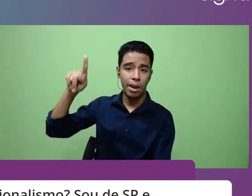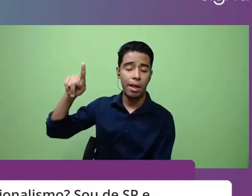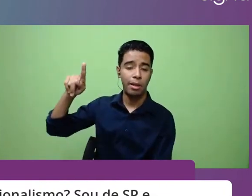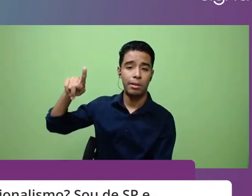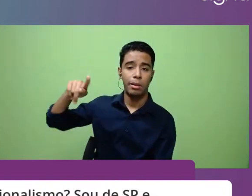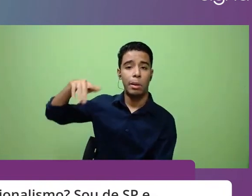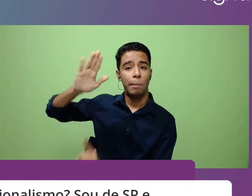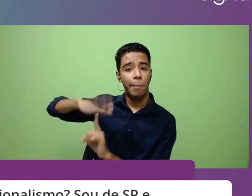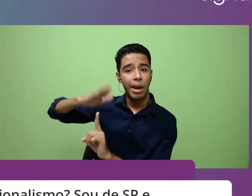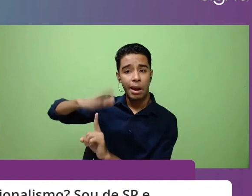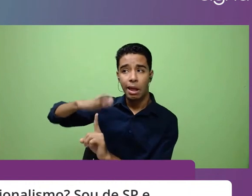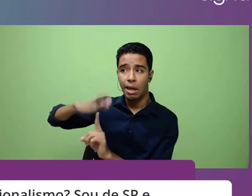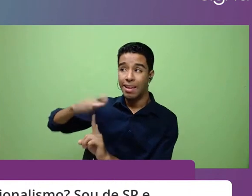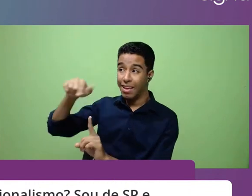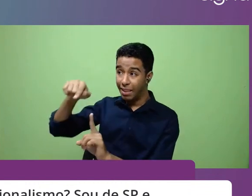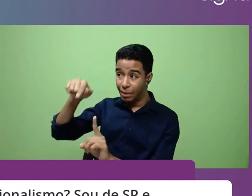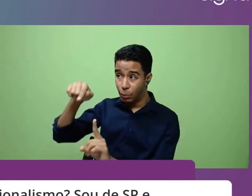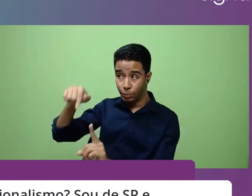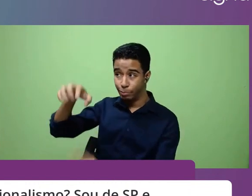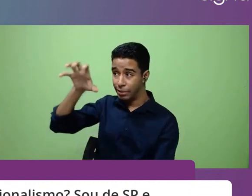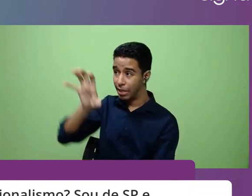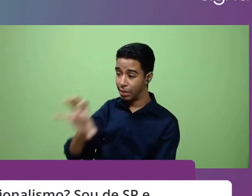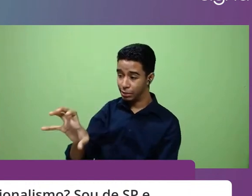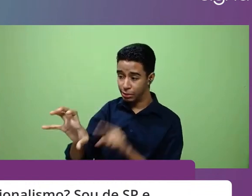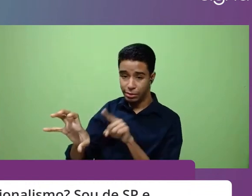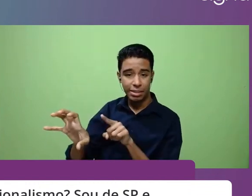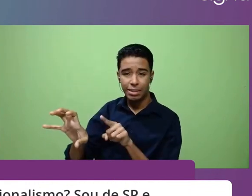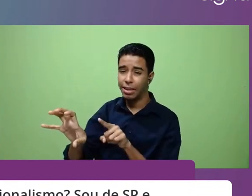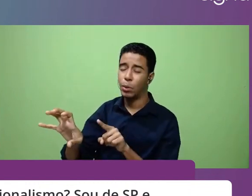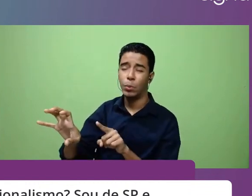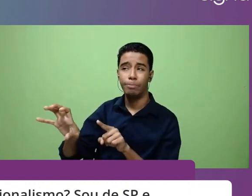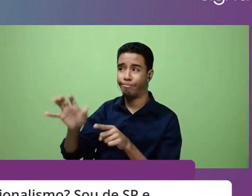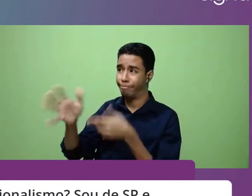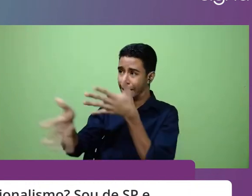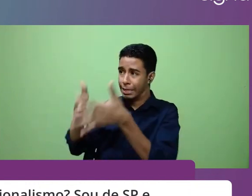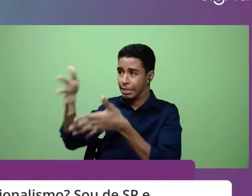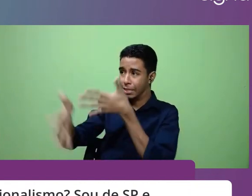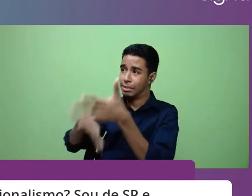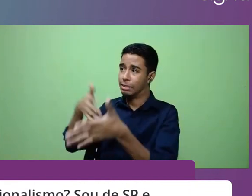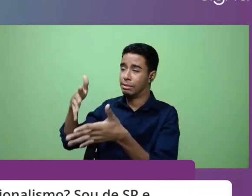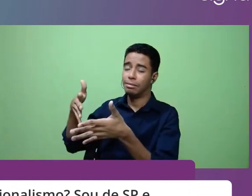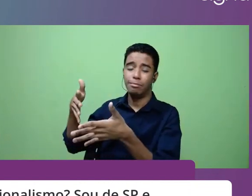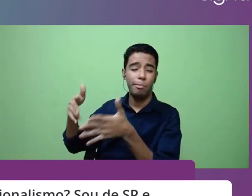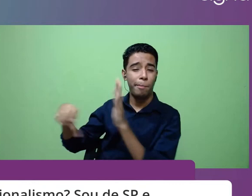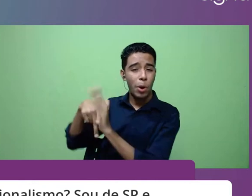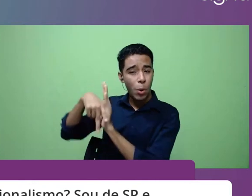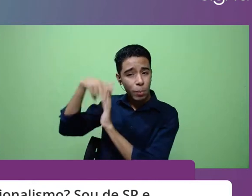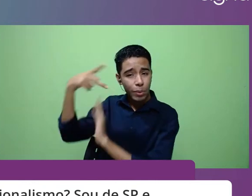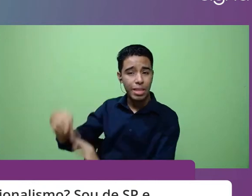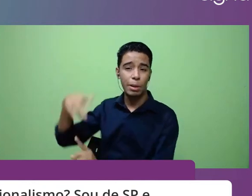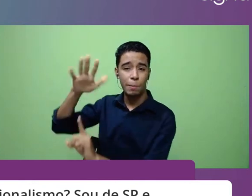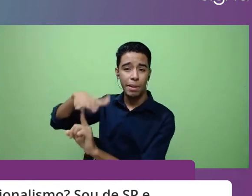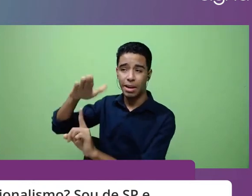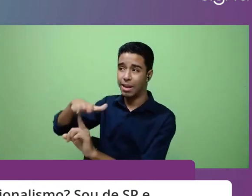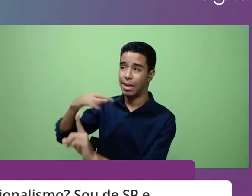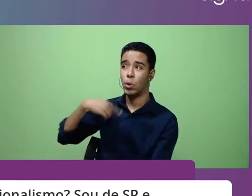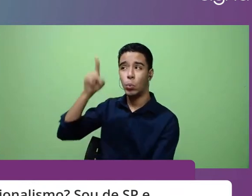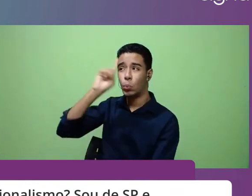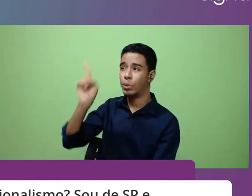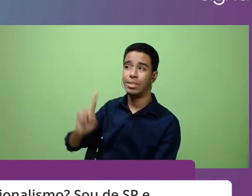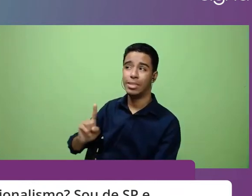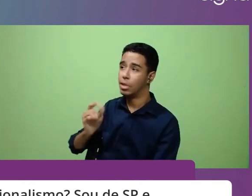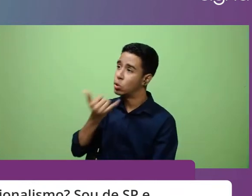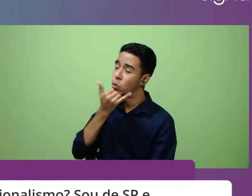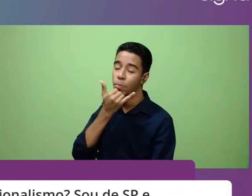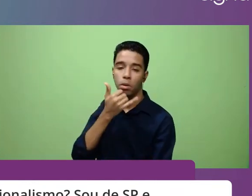Paraná. Não é assim que funciona. Regionalismo não derruba intérprete. Se você